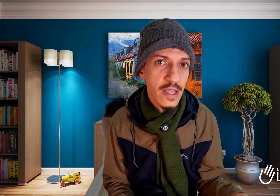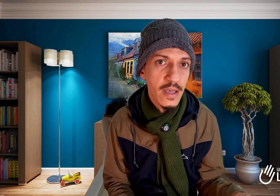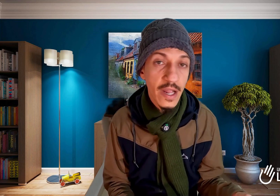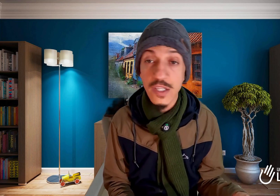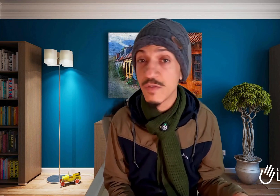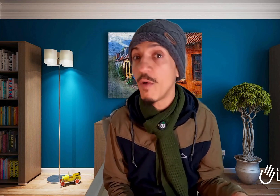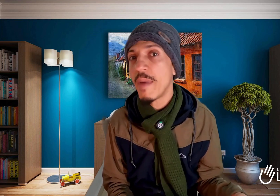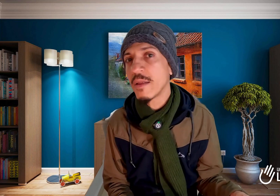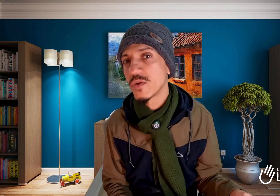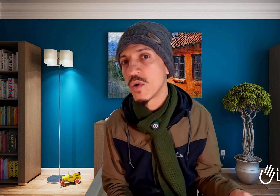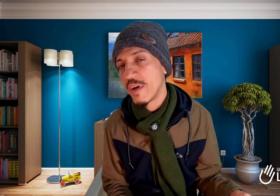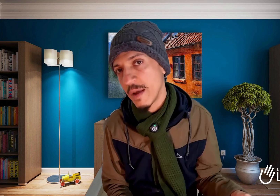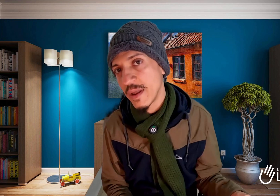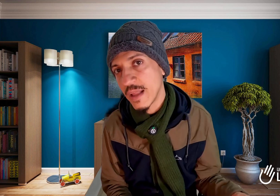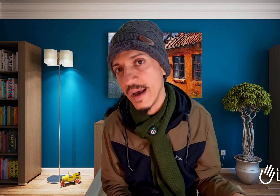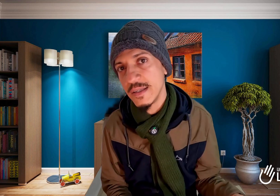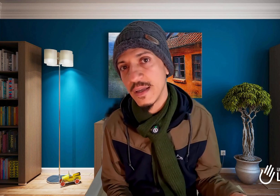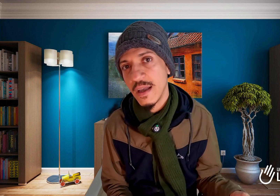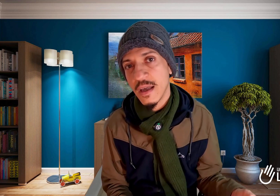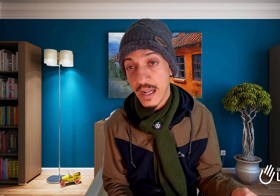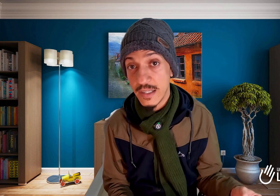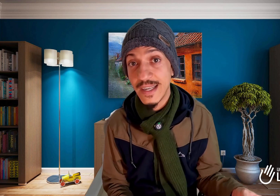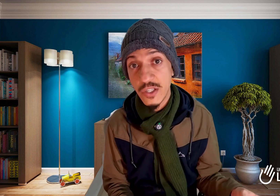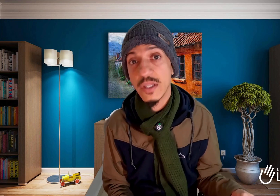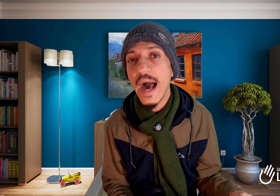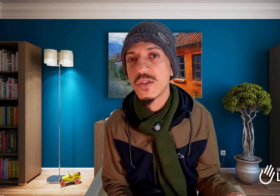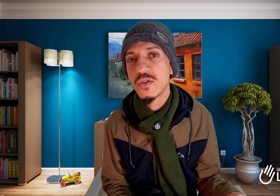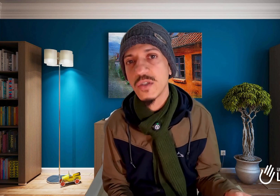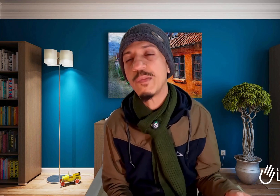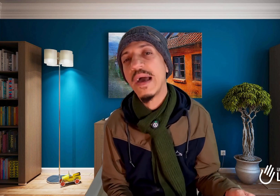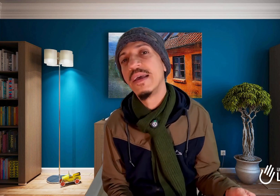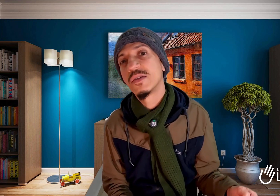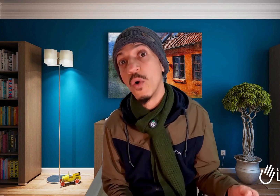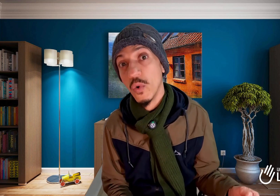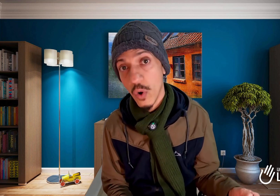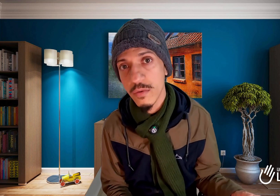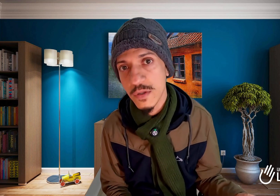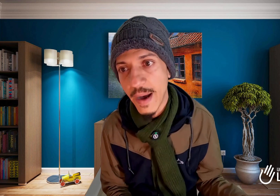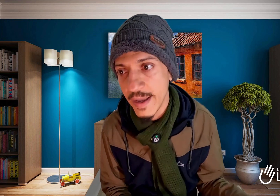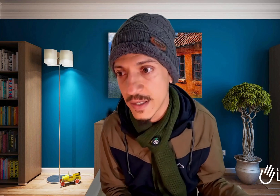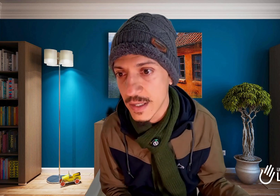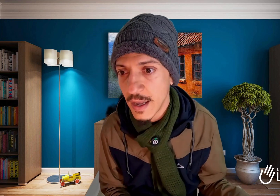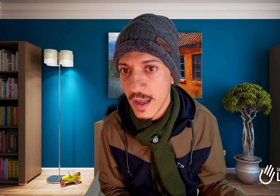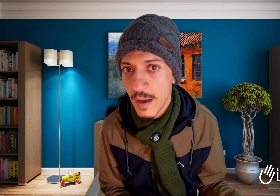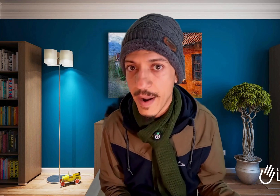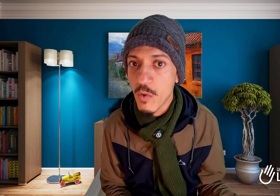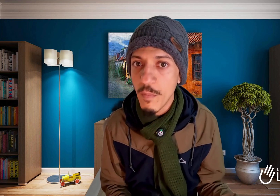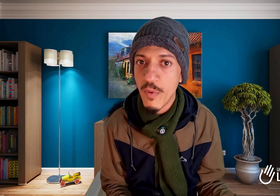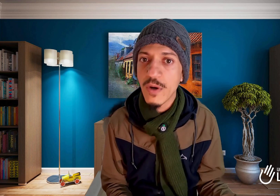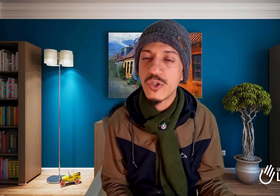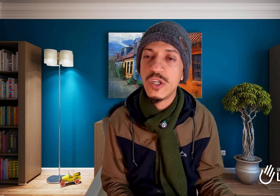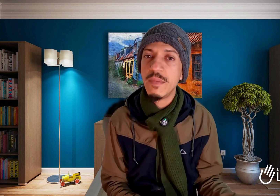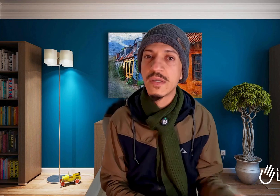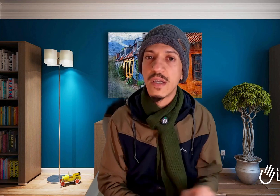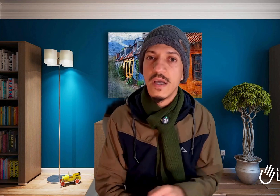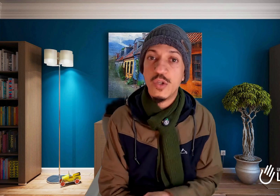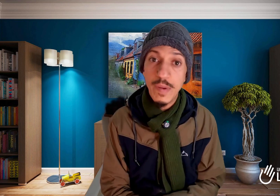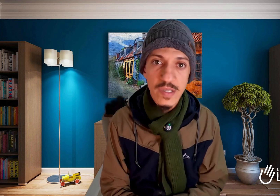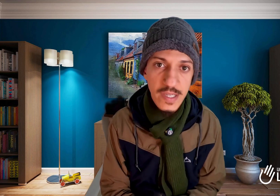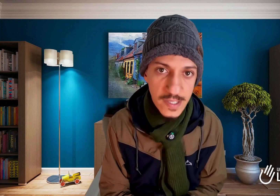grandes fomentos governamentais, grandes editais no nosso país ou em outros países para compor times de pesquisas. E